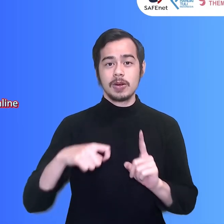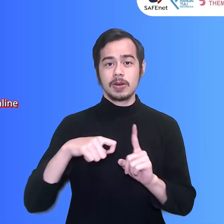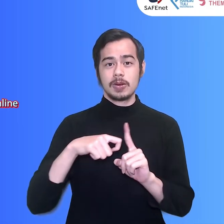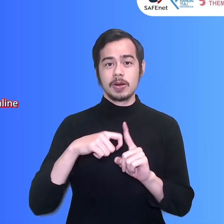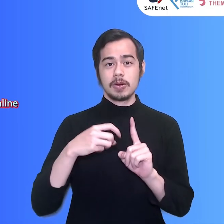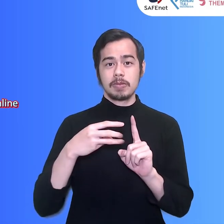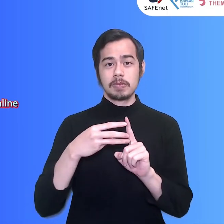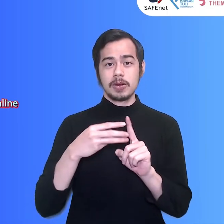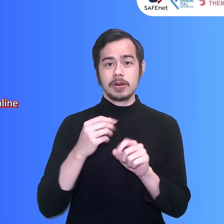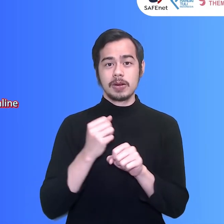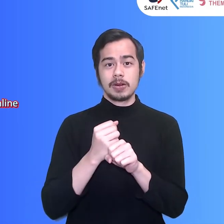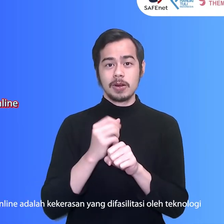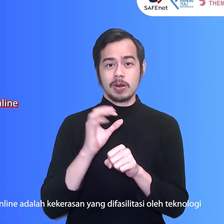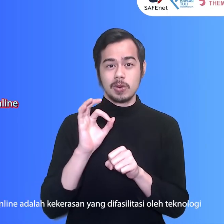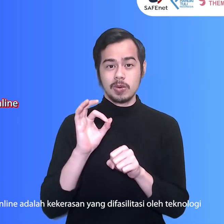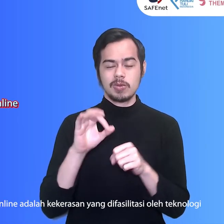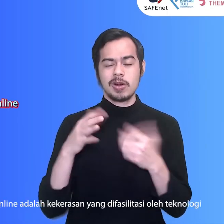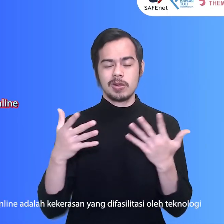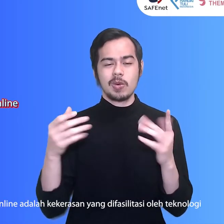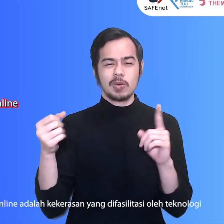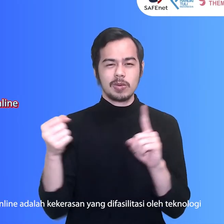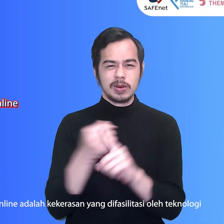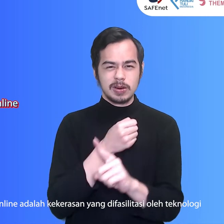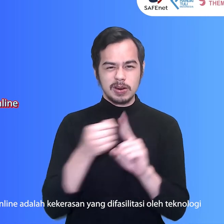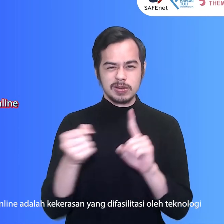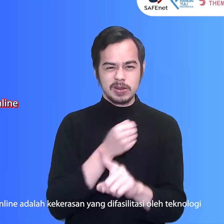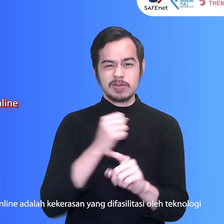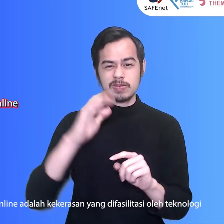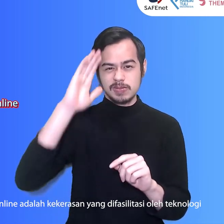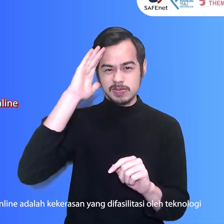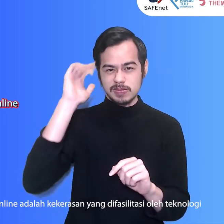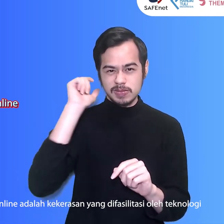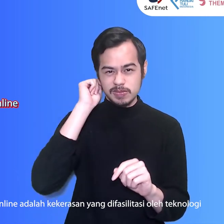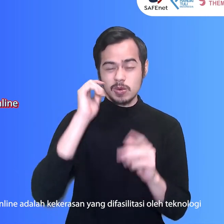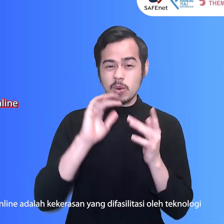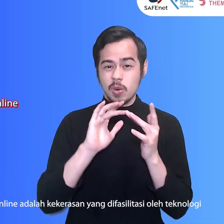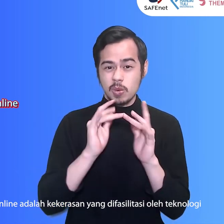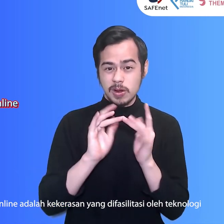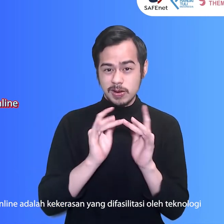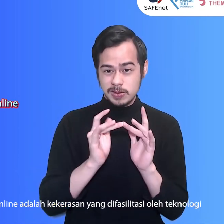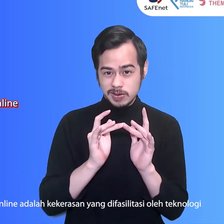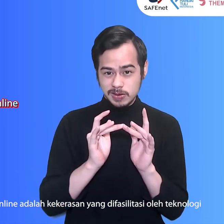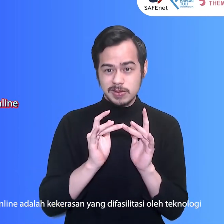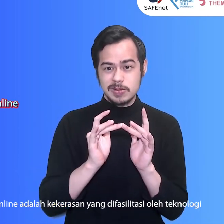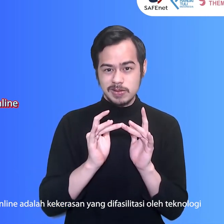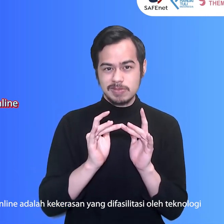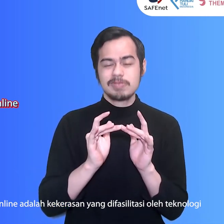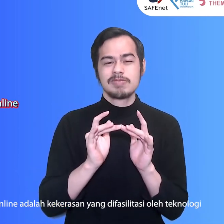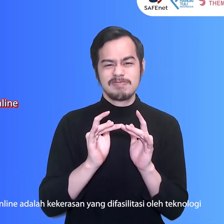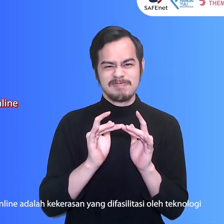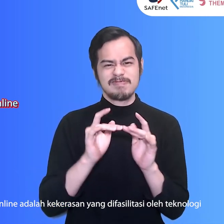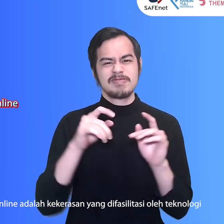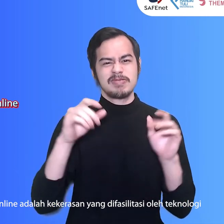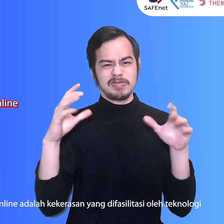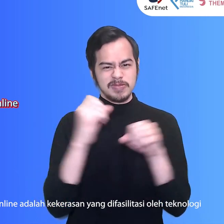Hai kapego atau kekerasan berbasis gender online adalah kekerasan yang difasilitasi oleh teknologi